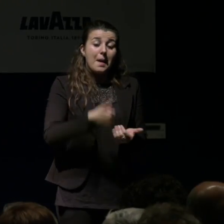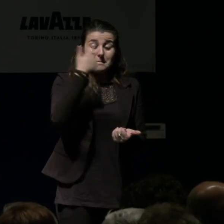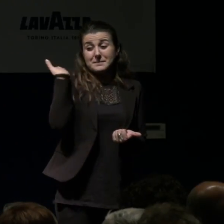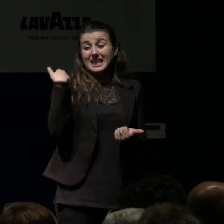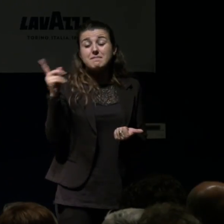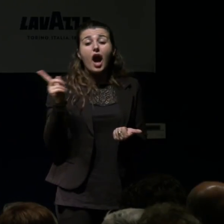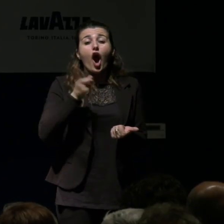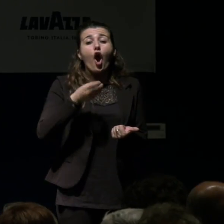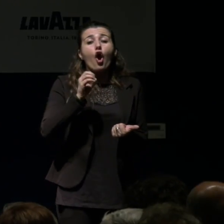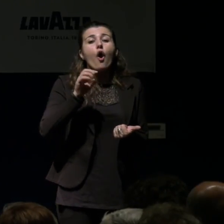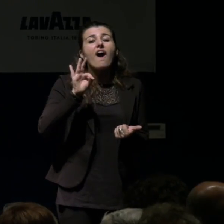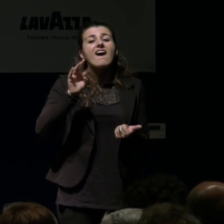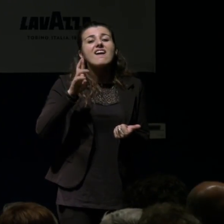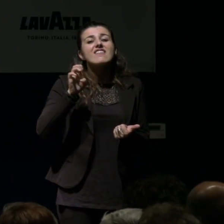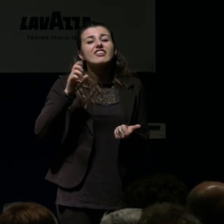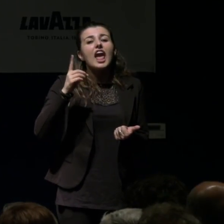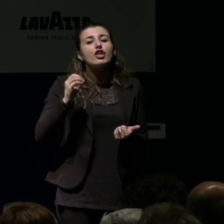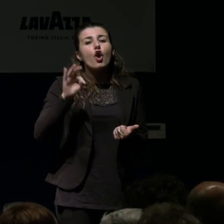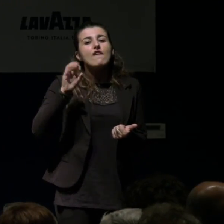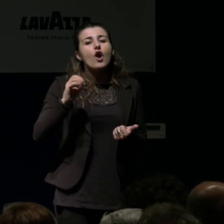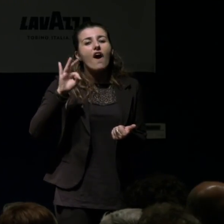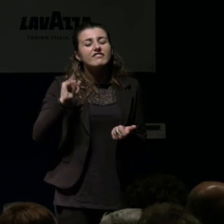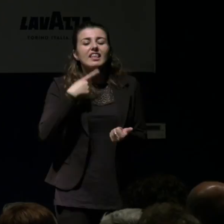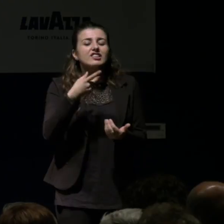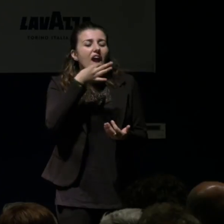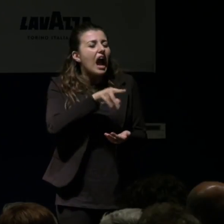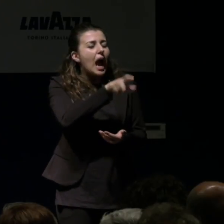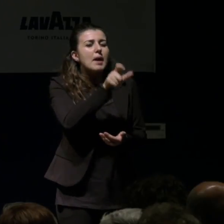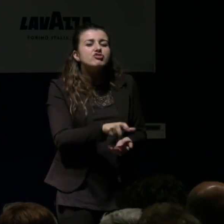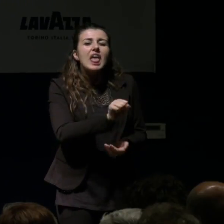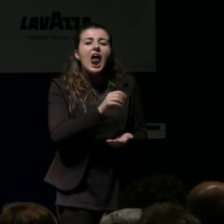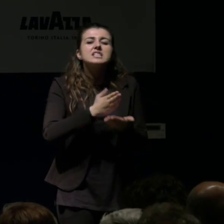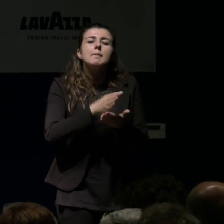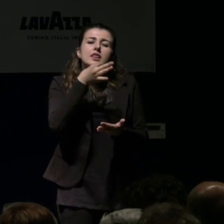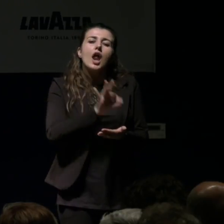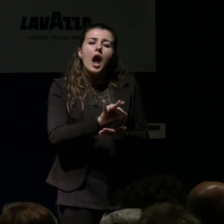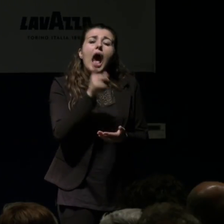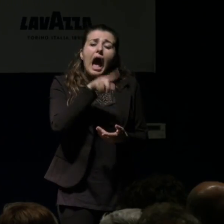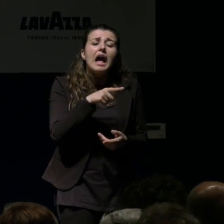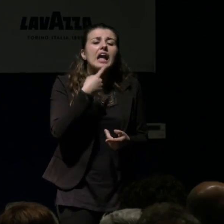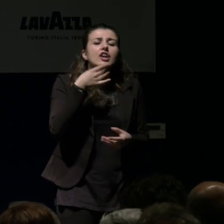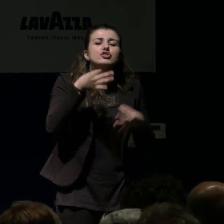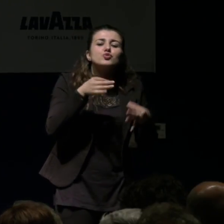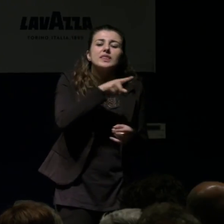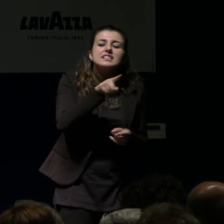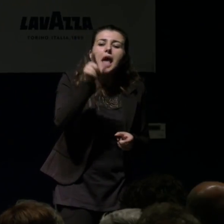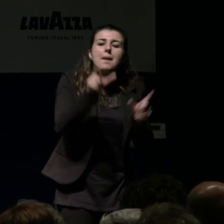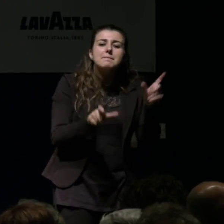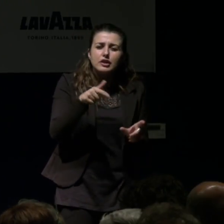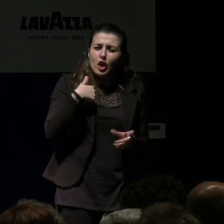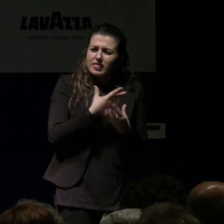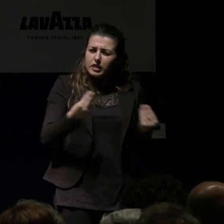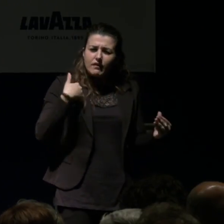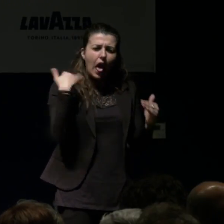fofi segnalava la sua capacità di mediare questo succedeva anche nei giudizi sulle persone più volte gli ho mandato delle e mail